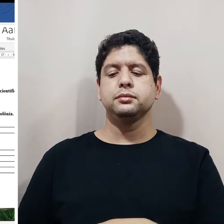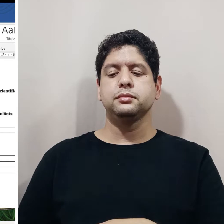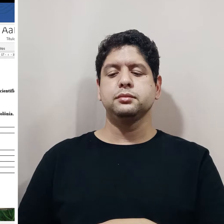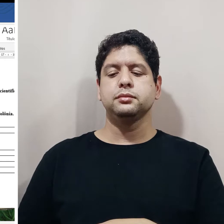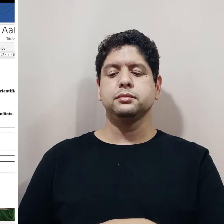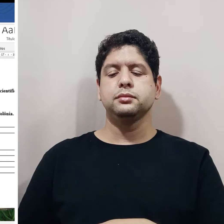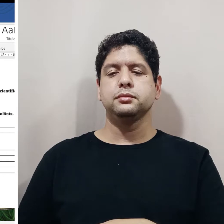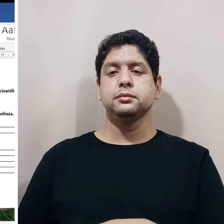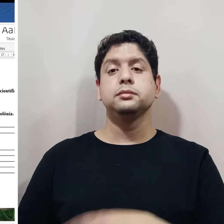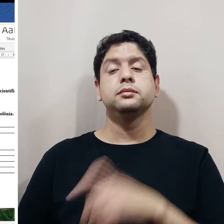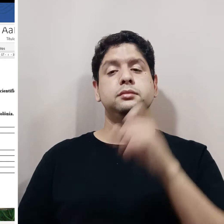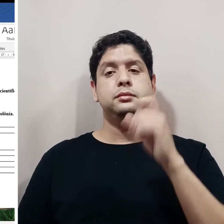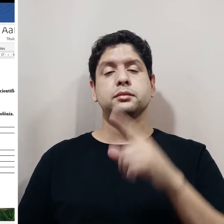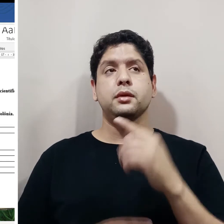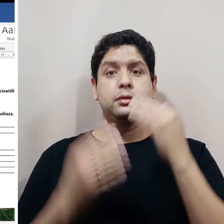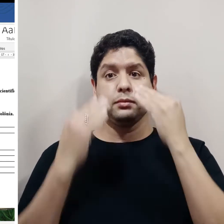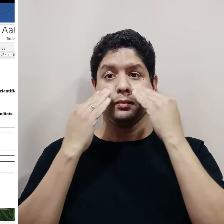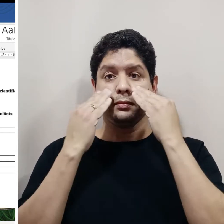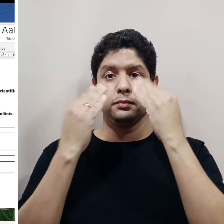importante.